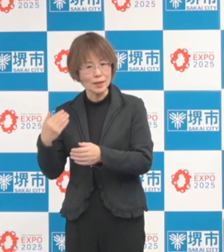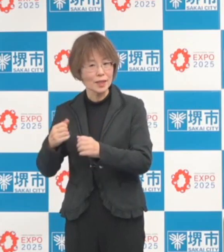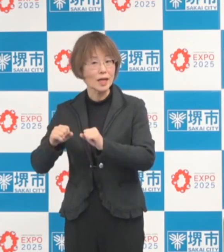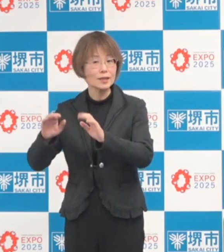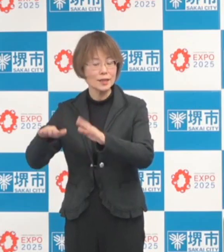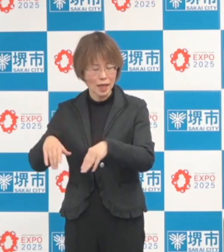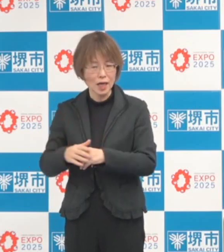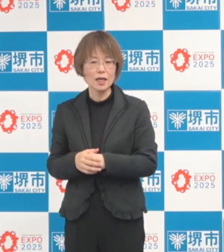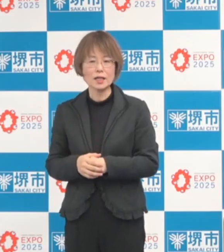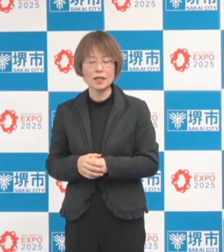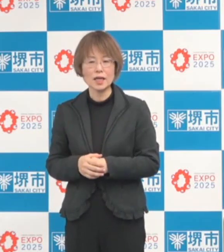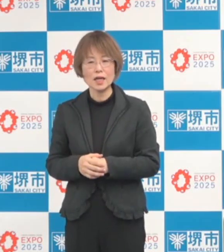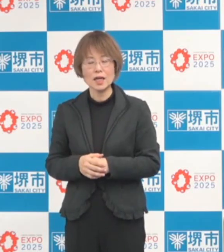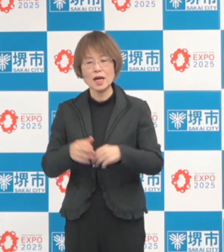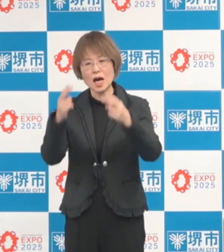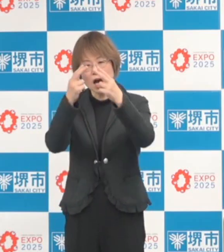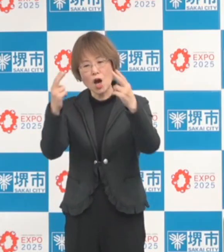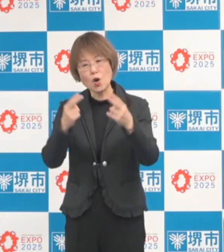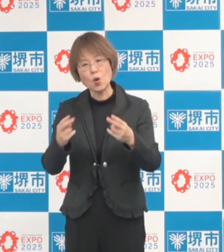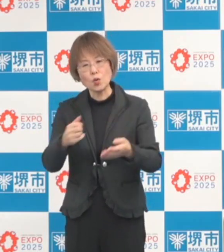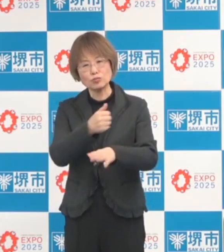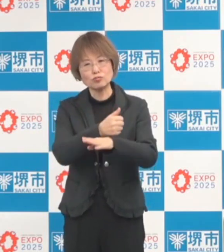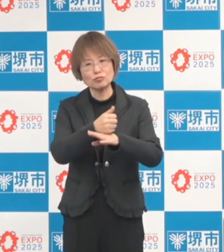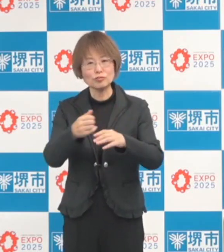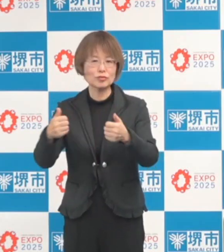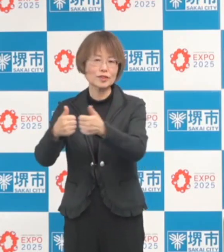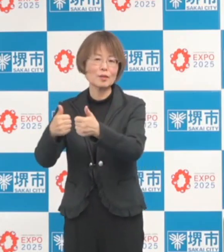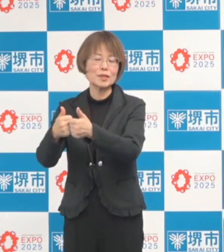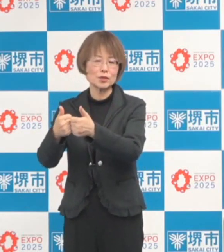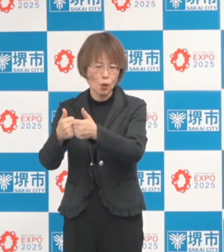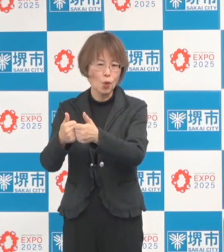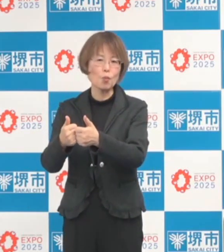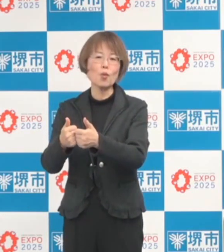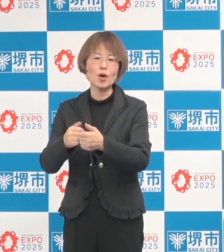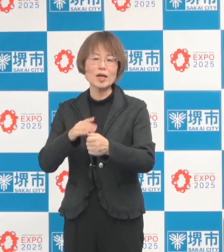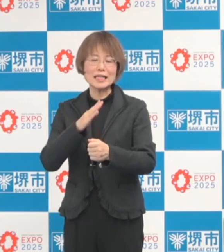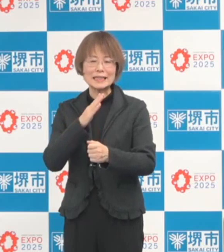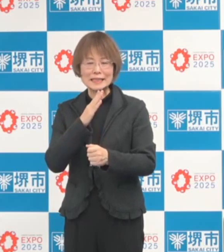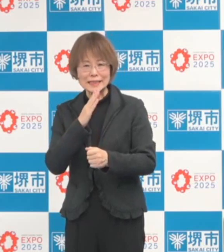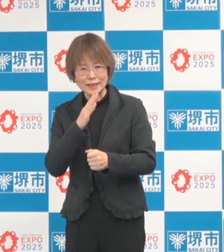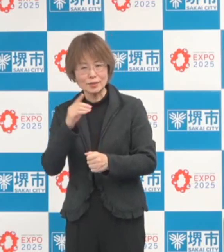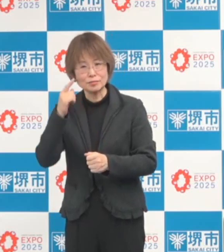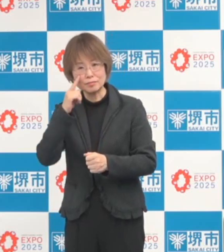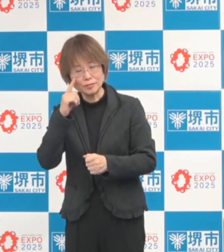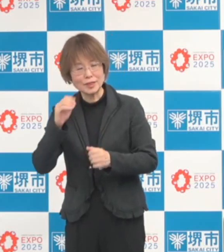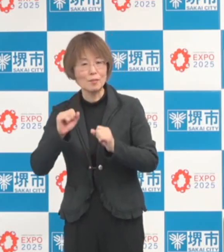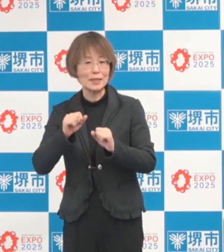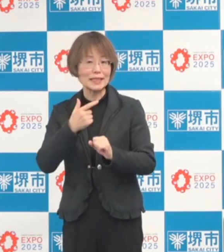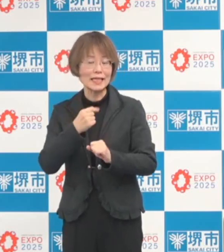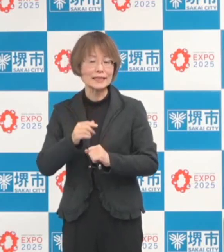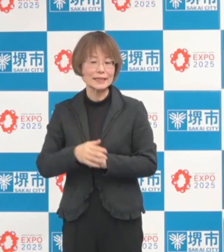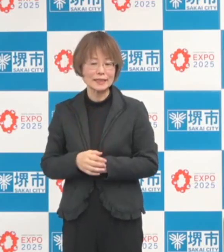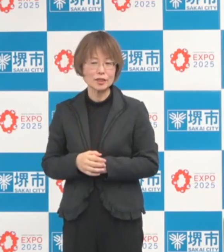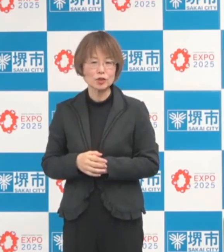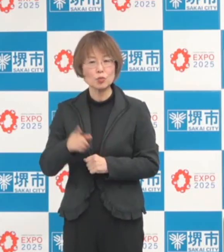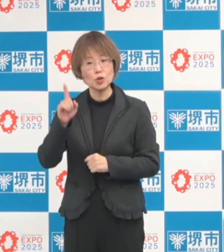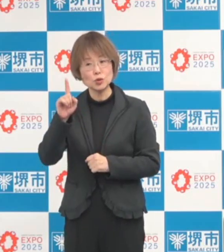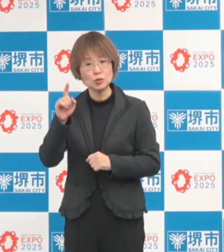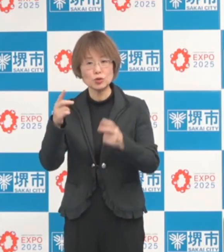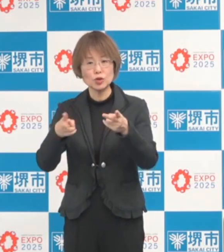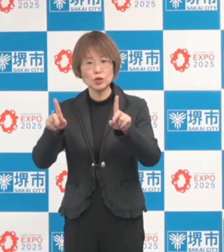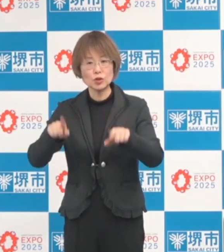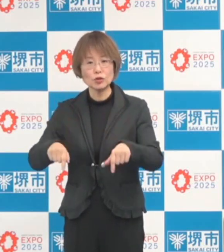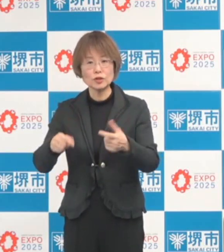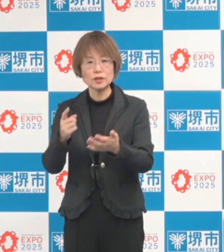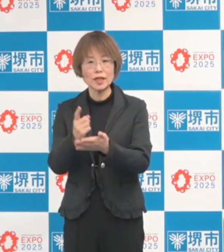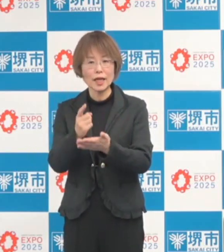古墳サミットの経験を踏まえて実施をしたいと思いますし、この単なる一つの行事ではなくて